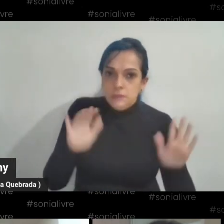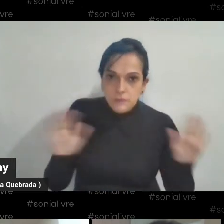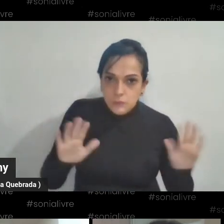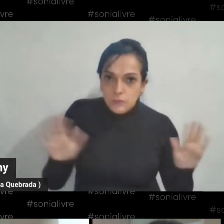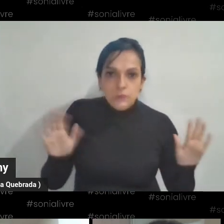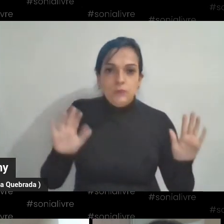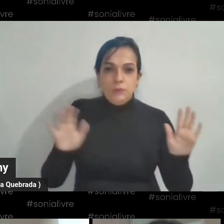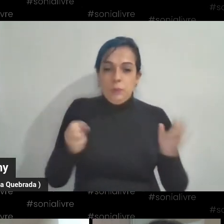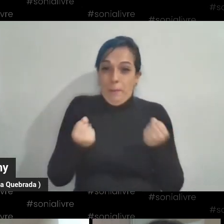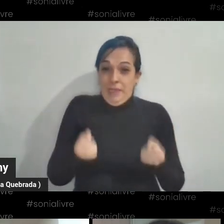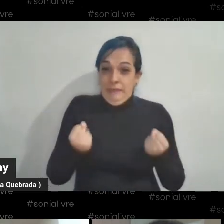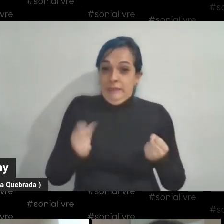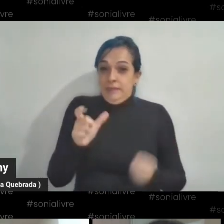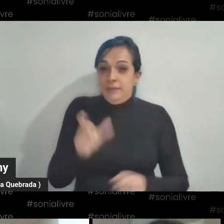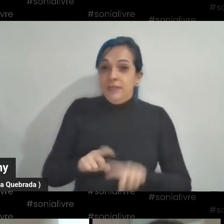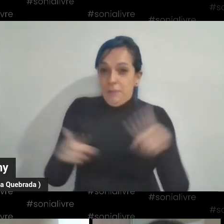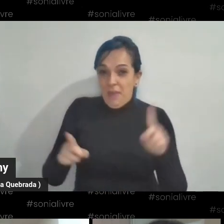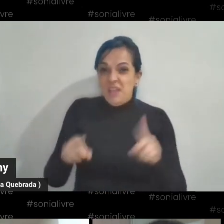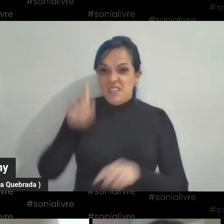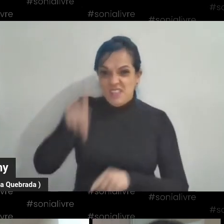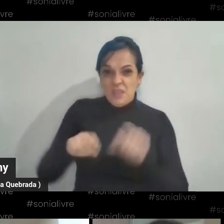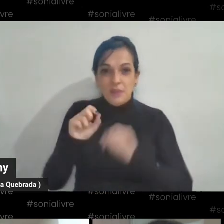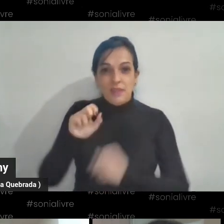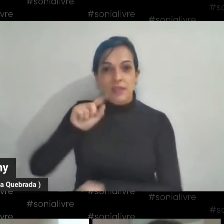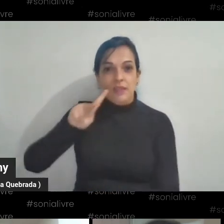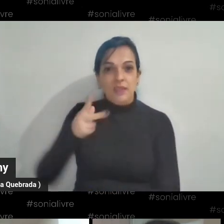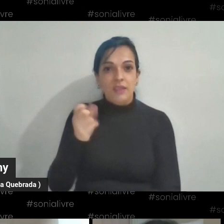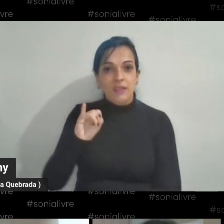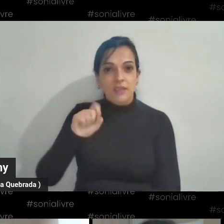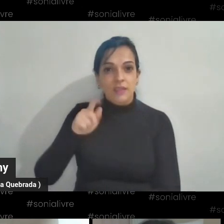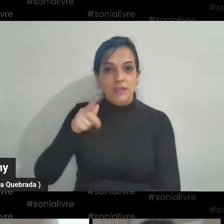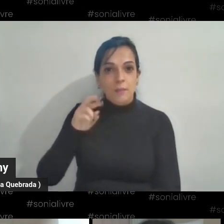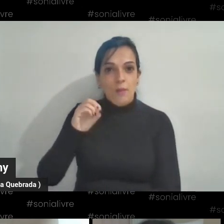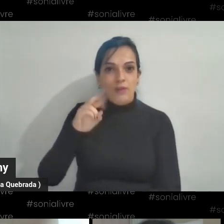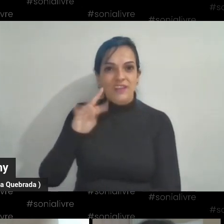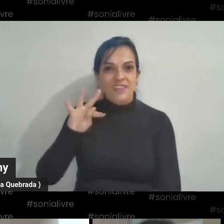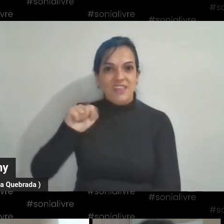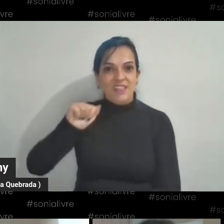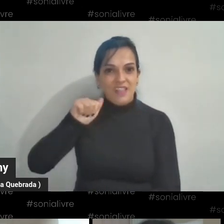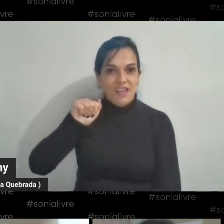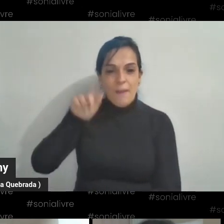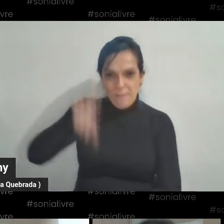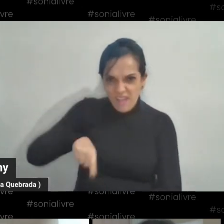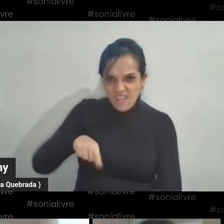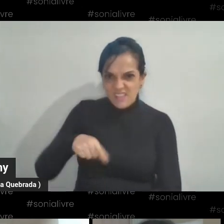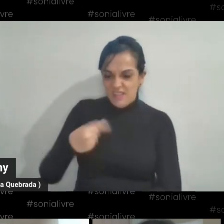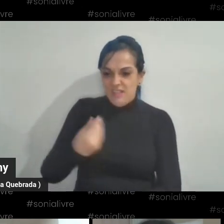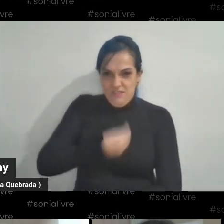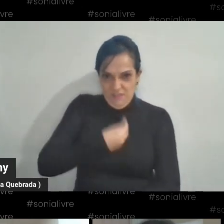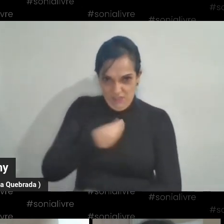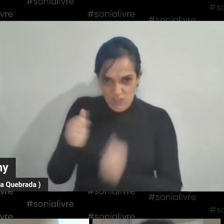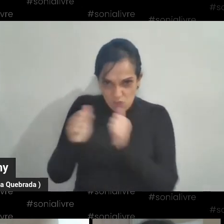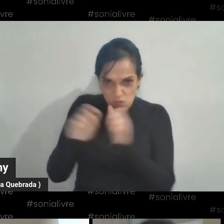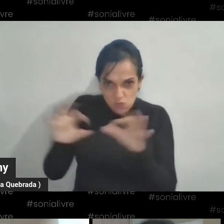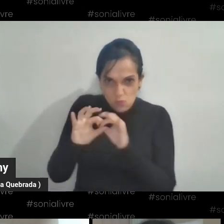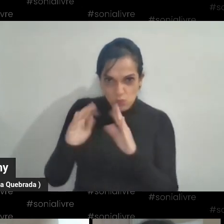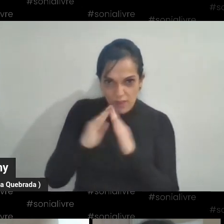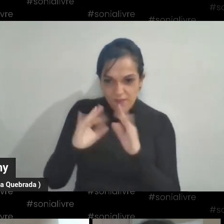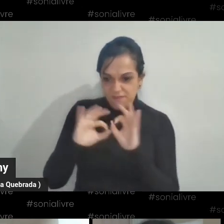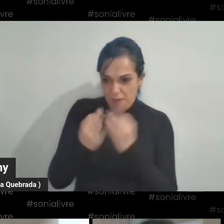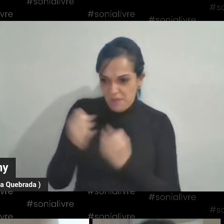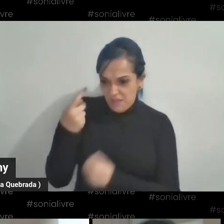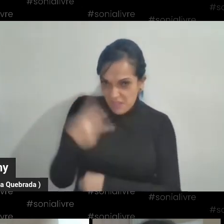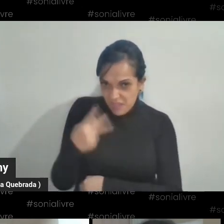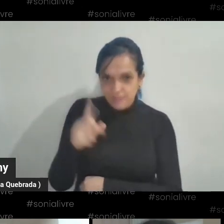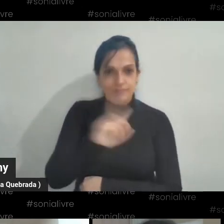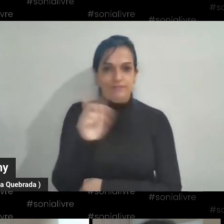da palavra, mas essa fala hipócrita de que ela é da família, porque ela não é da família. Uma pessoa que é da família, ela tem todo o tratamento que